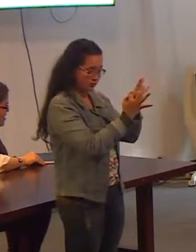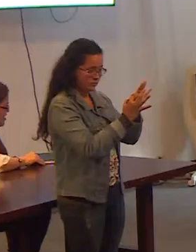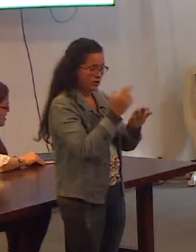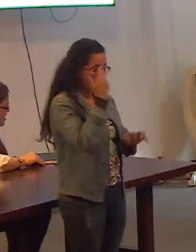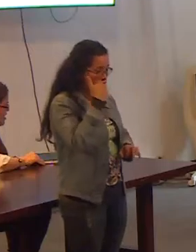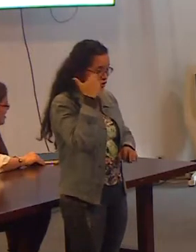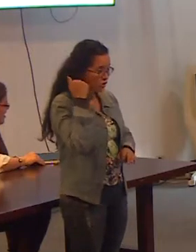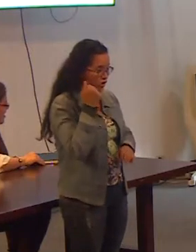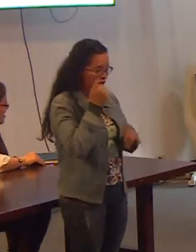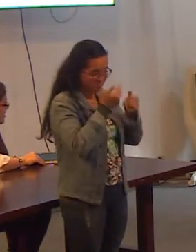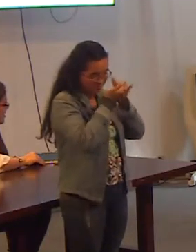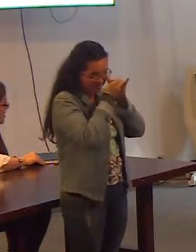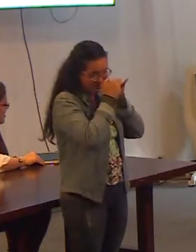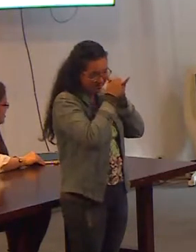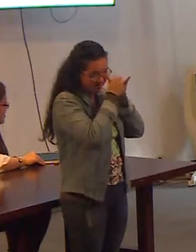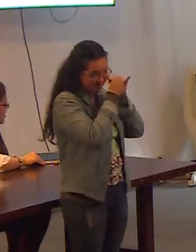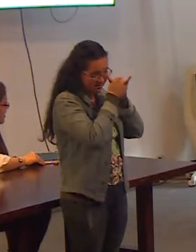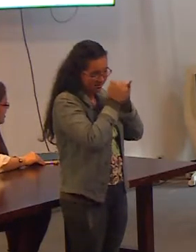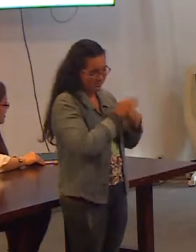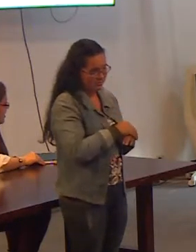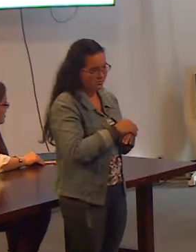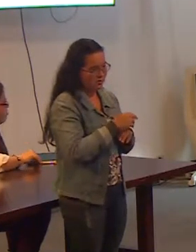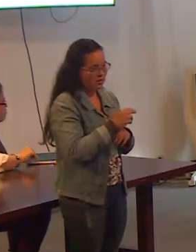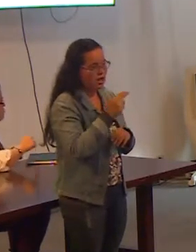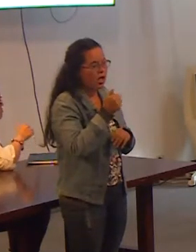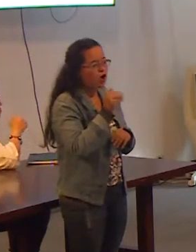histórico hermenéutico desde la mirada de Ausubel